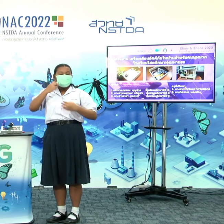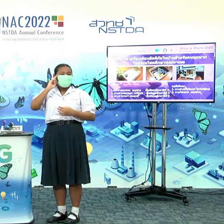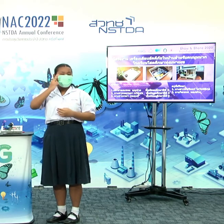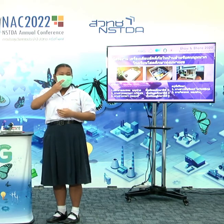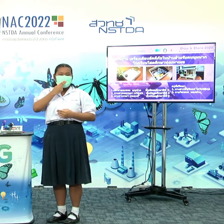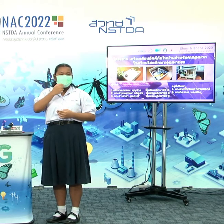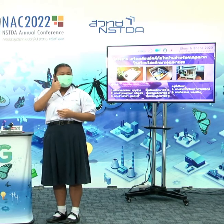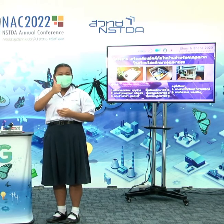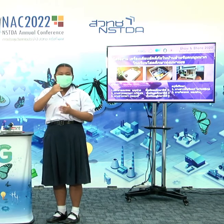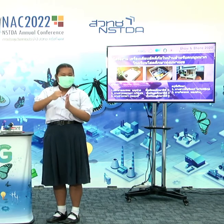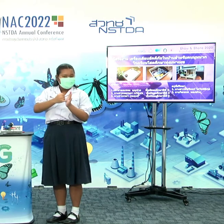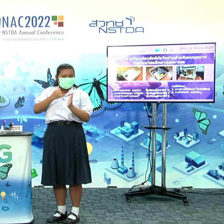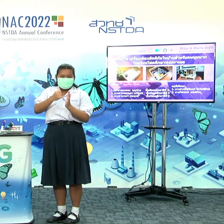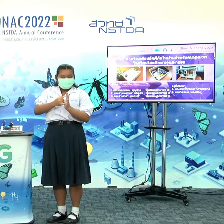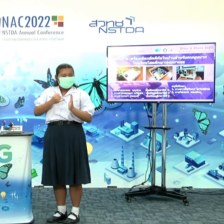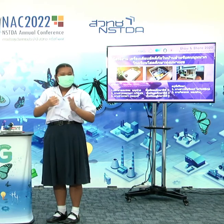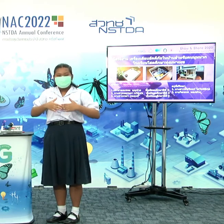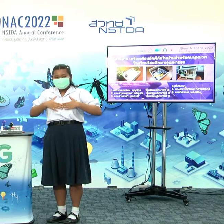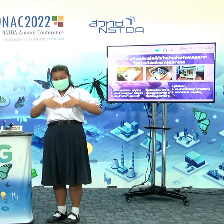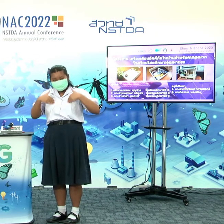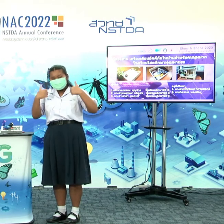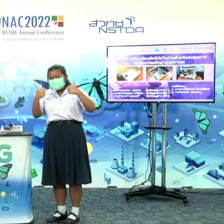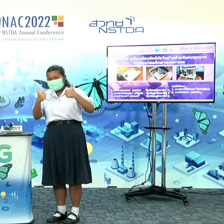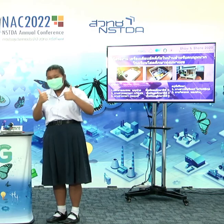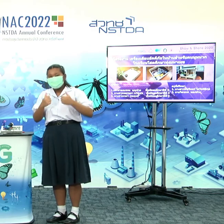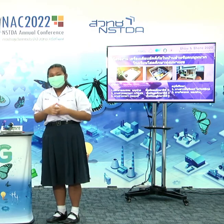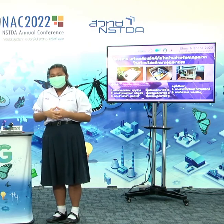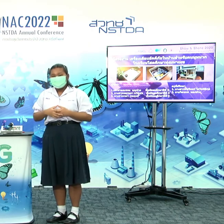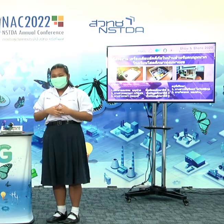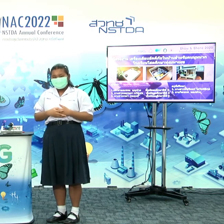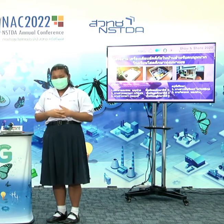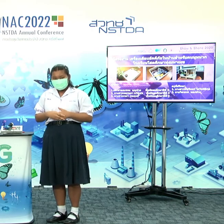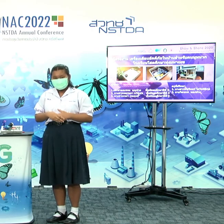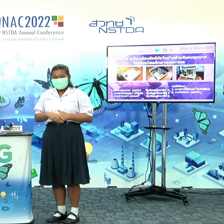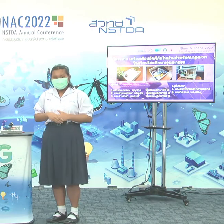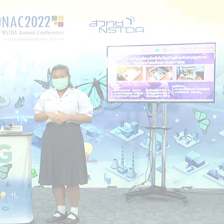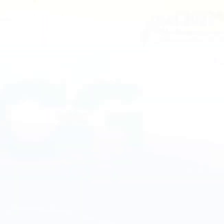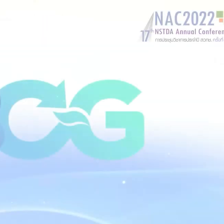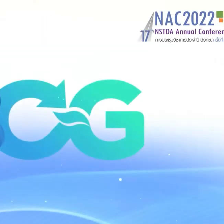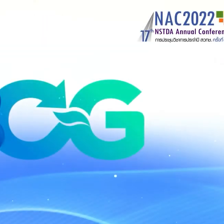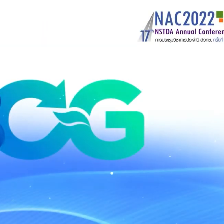ให้ชีวิตของคนหูหนวกเนี่ยสะดวกสบายแล้วก็ปลอดภัยมากยิ่งขึ้นค่ะThank you.